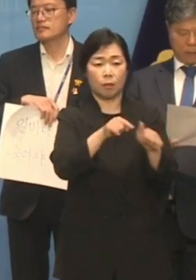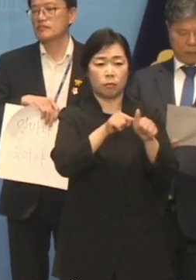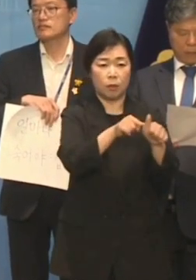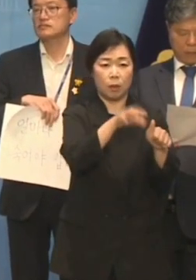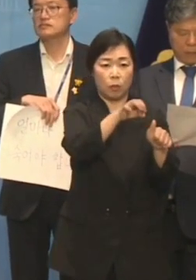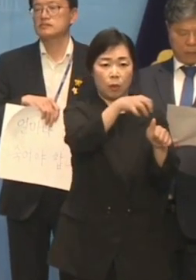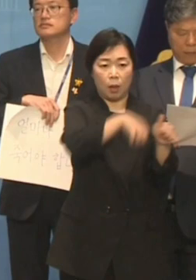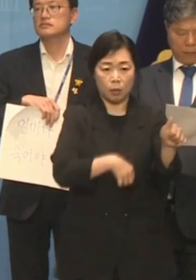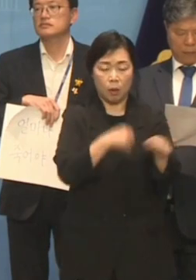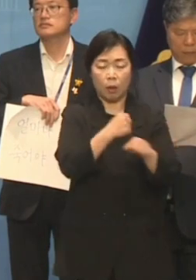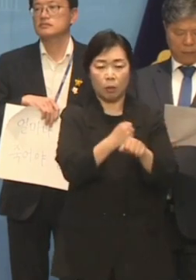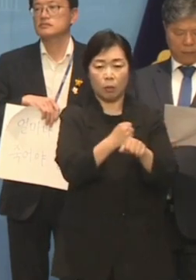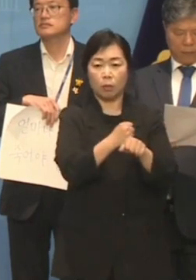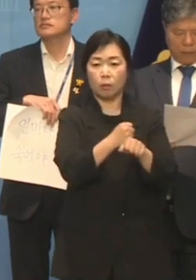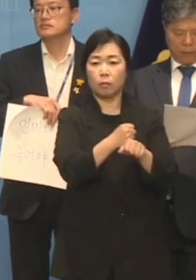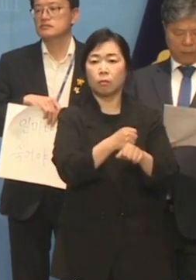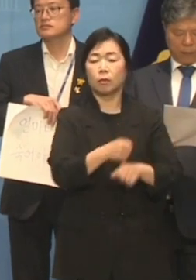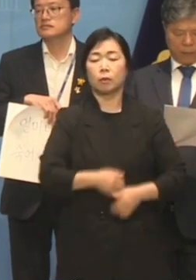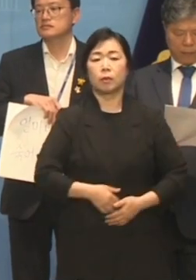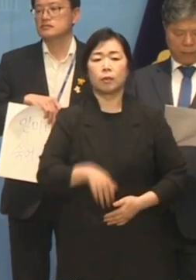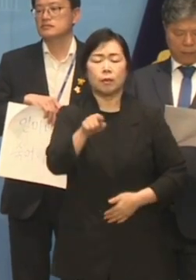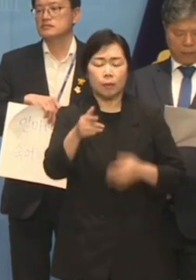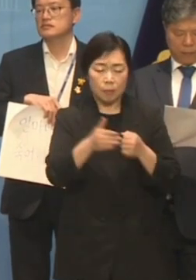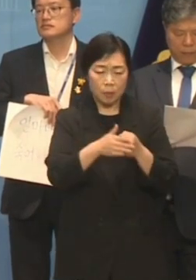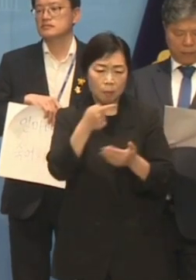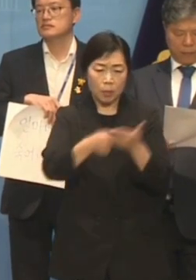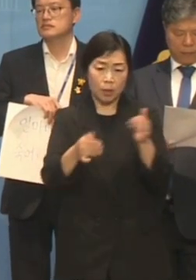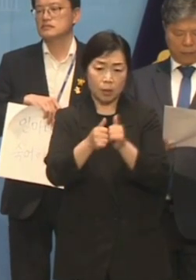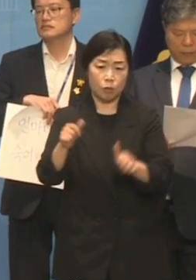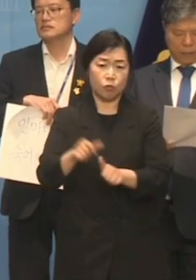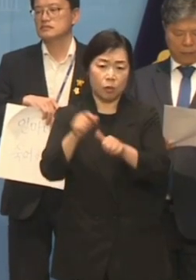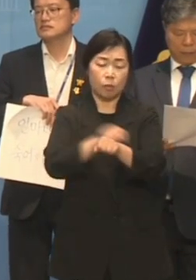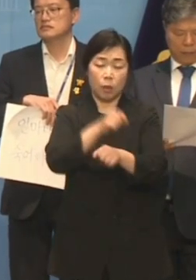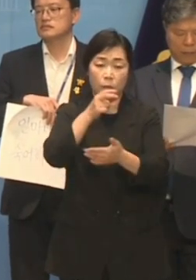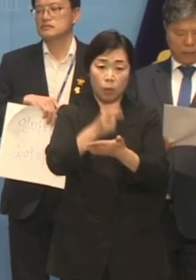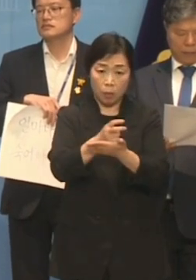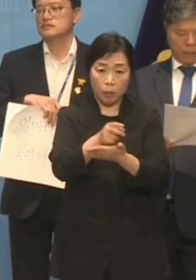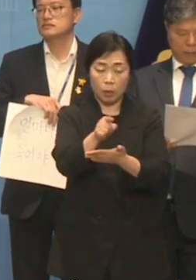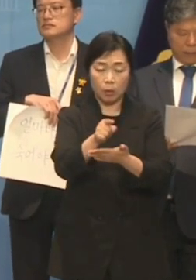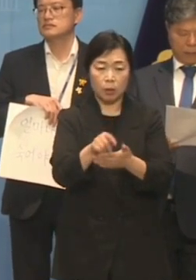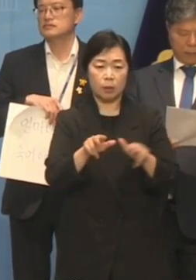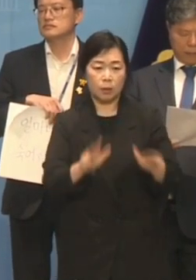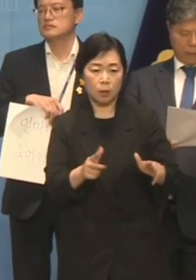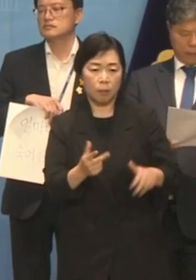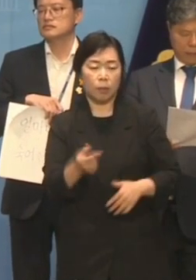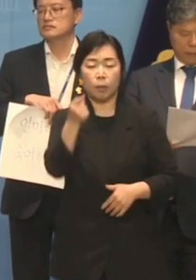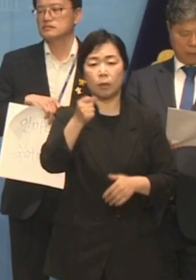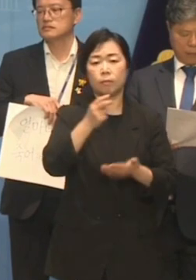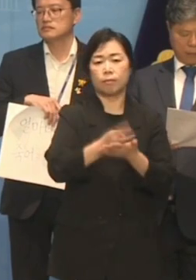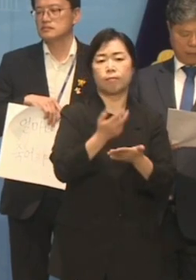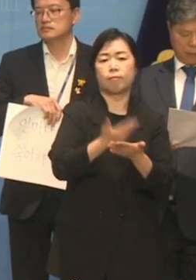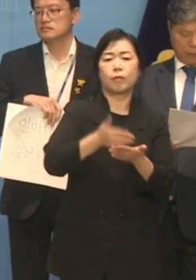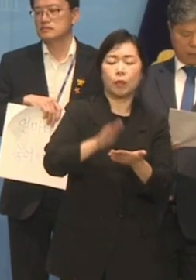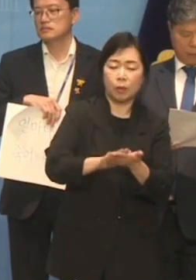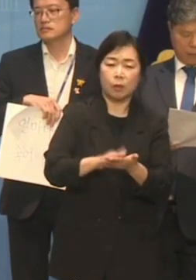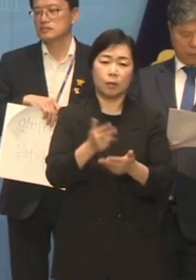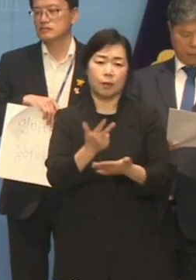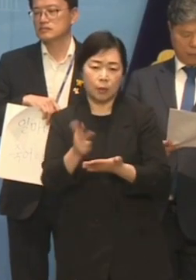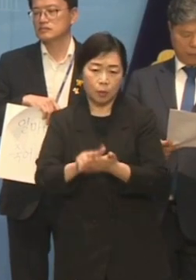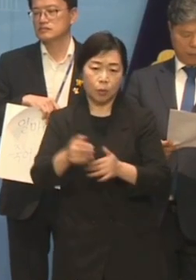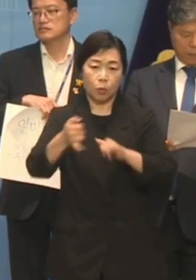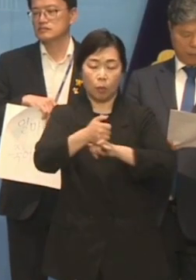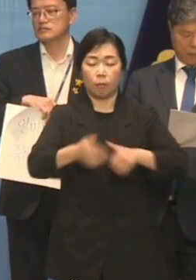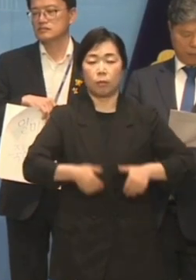대책을 담은 깡통 전세, 전세 사기 피해자 구제 특별법의 신속한 제정이 바로 그